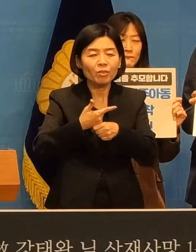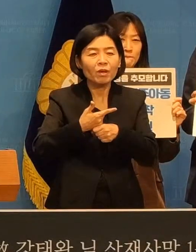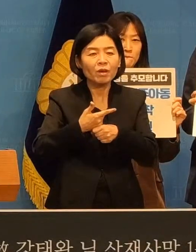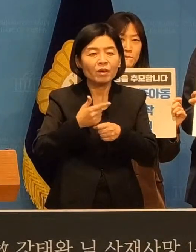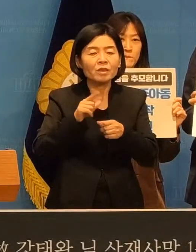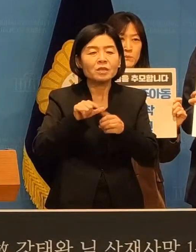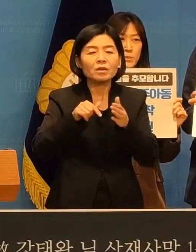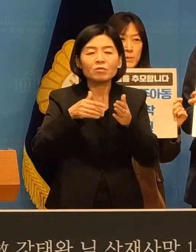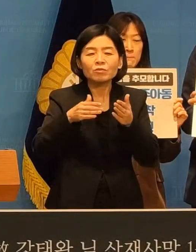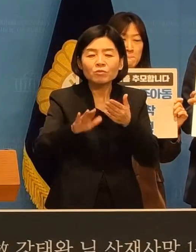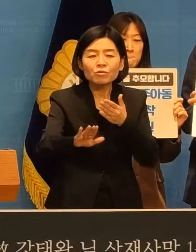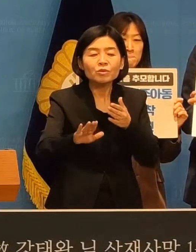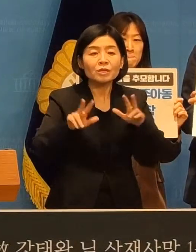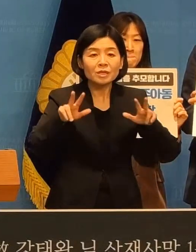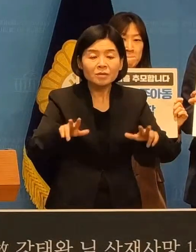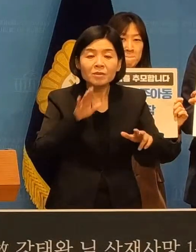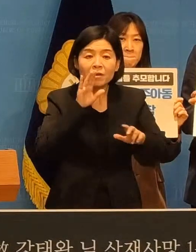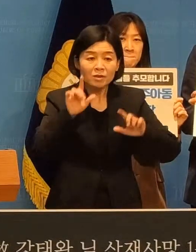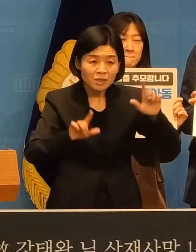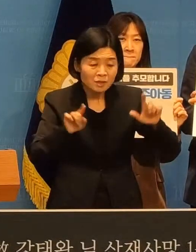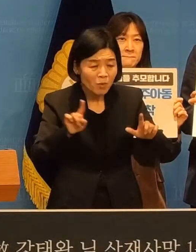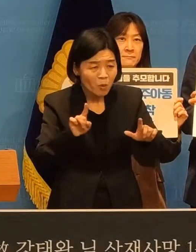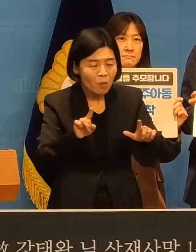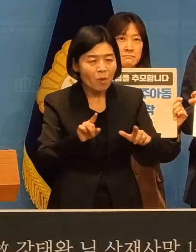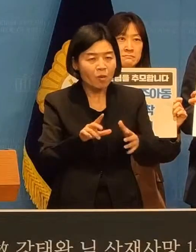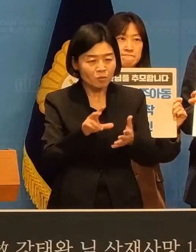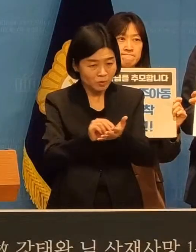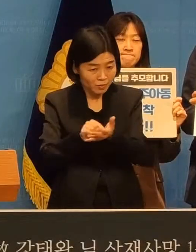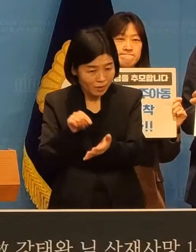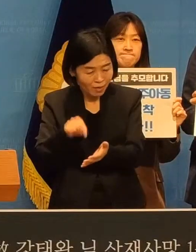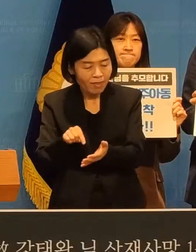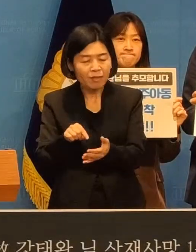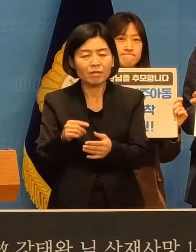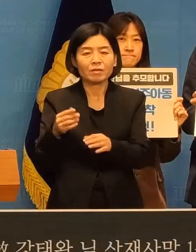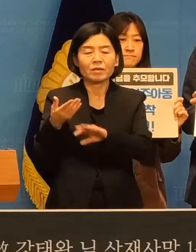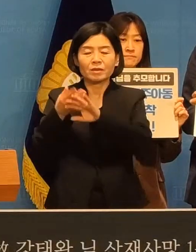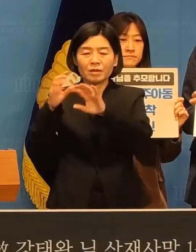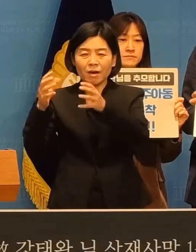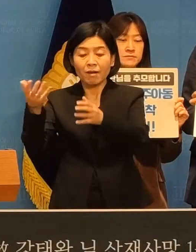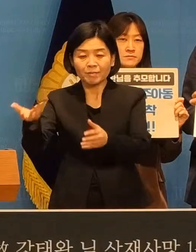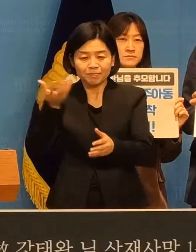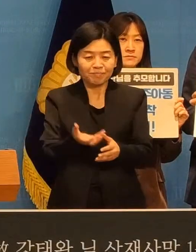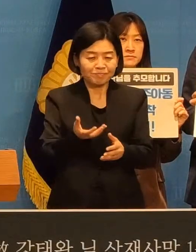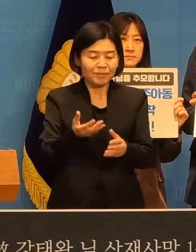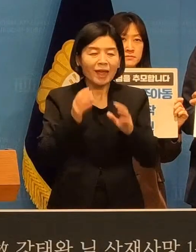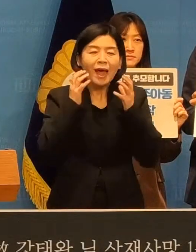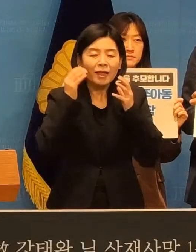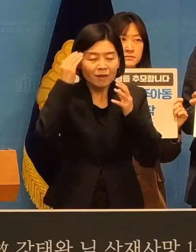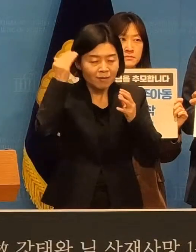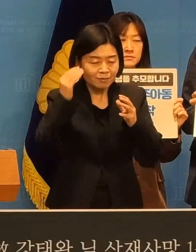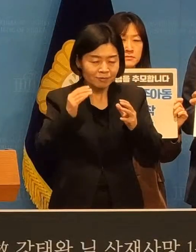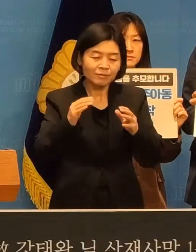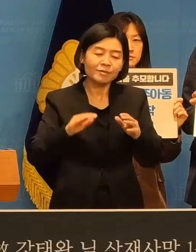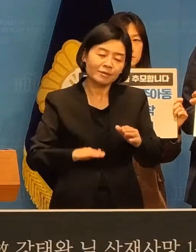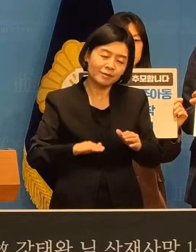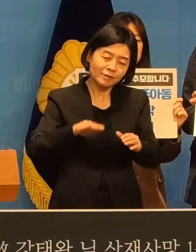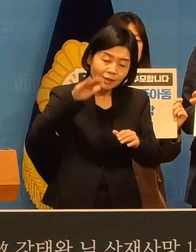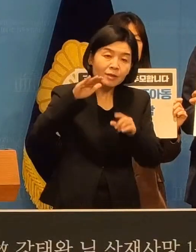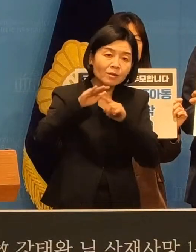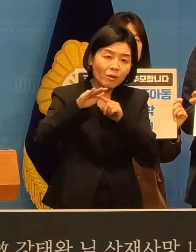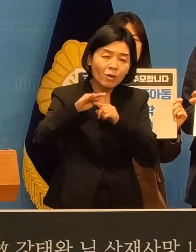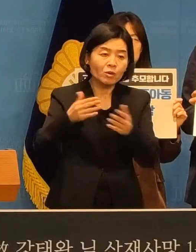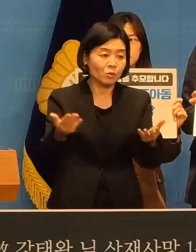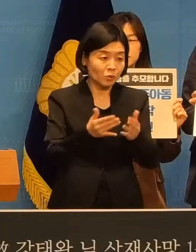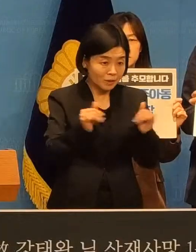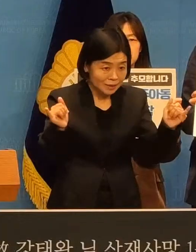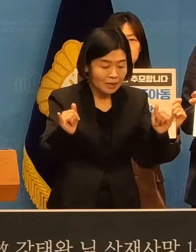제도적 변화로 이어져 이주 아동으로서의 보편적 권리가 지켜지고 이주 노동자에 대한 차별이 멈출